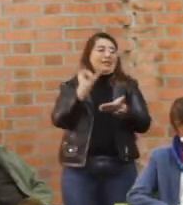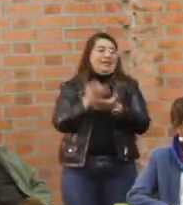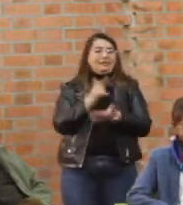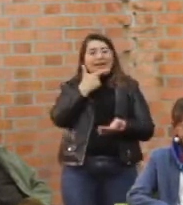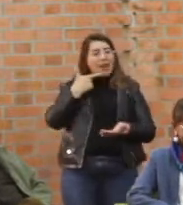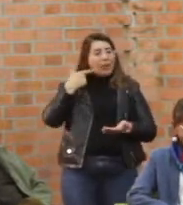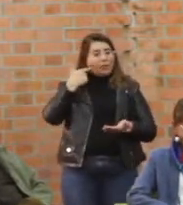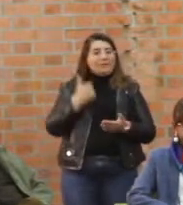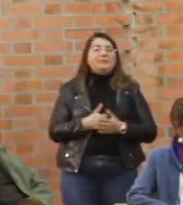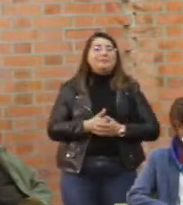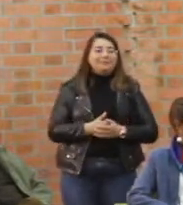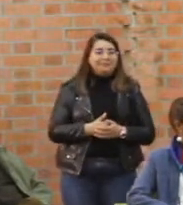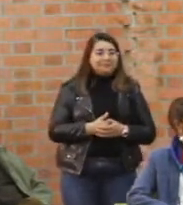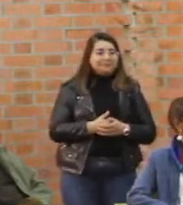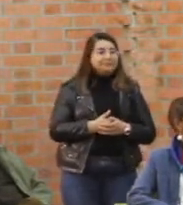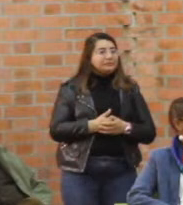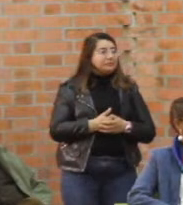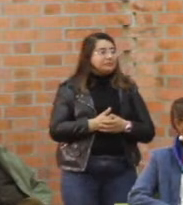Gracias